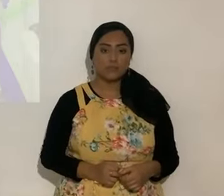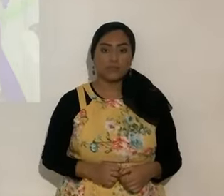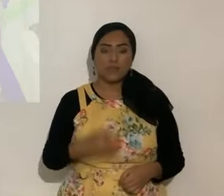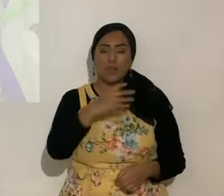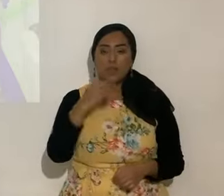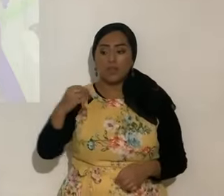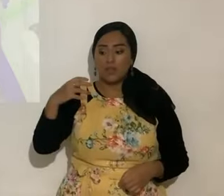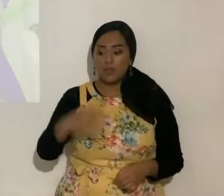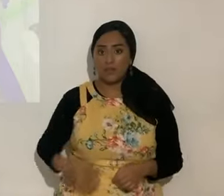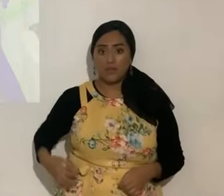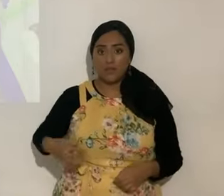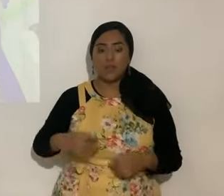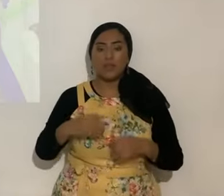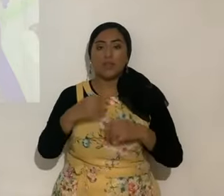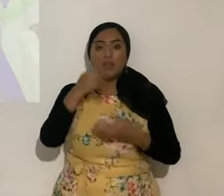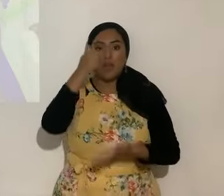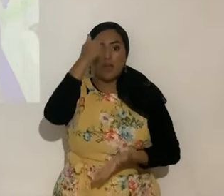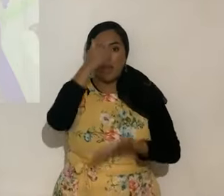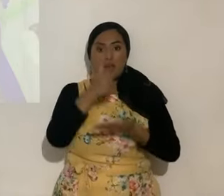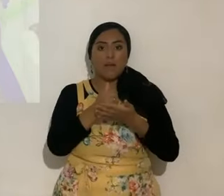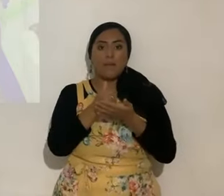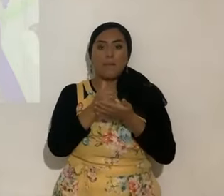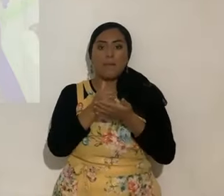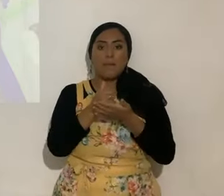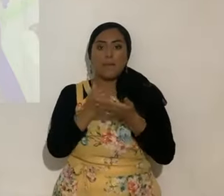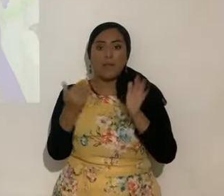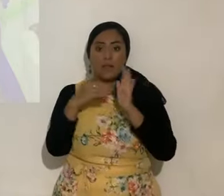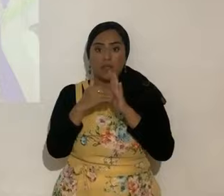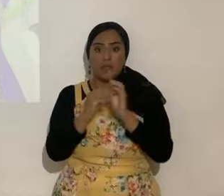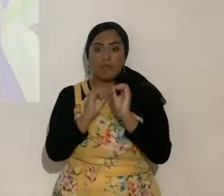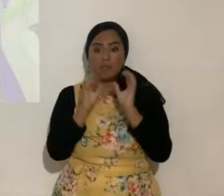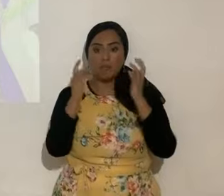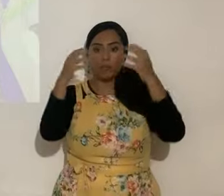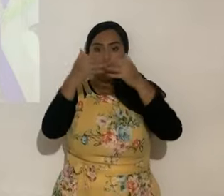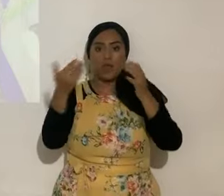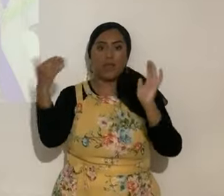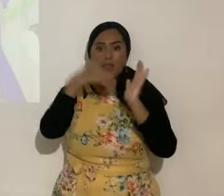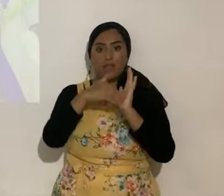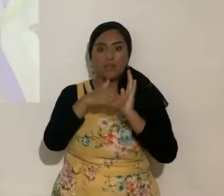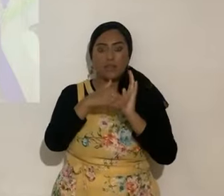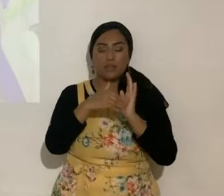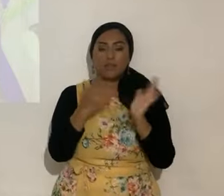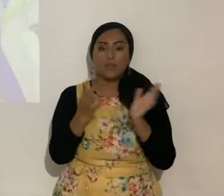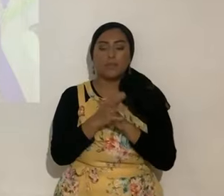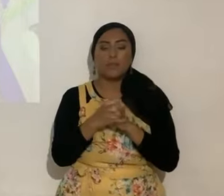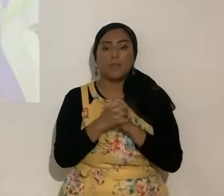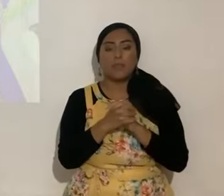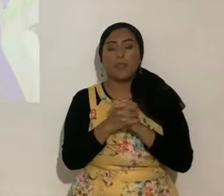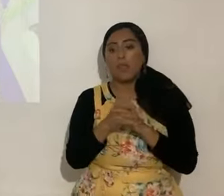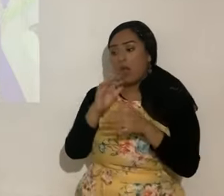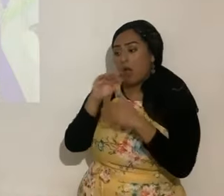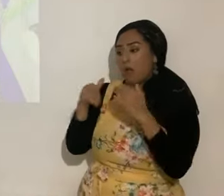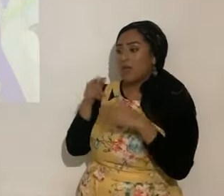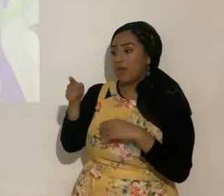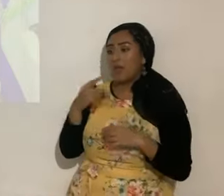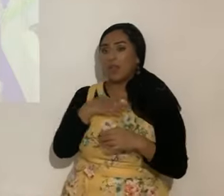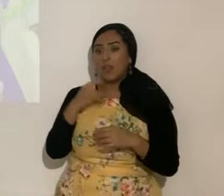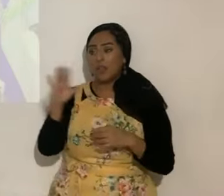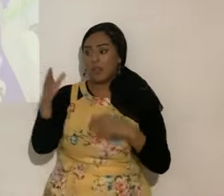y es que el hígado, es uno de los órganos, que más rápido, se regenera, pesar de, entonces, todo lo que él idolatrava,